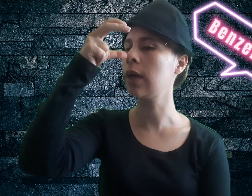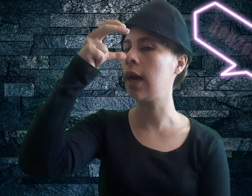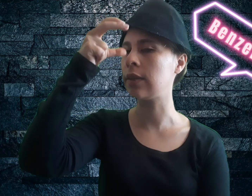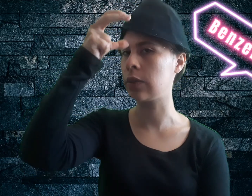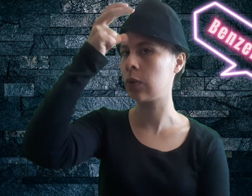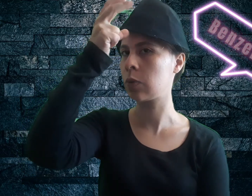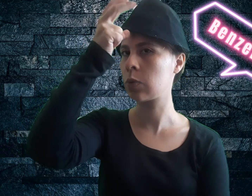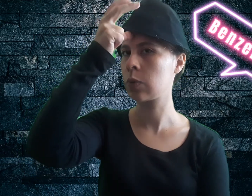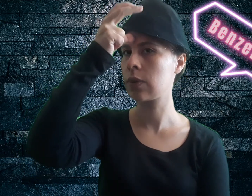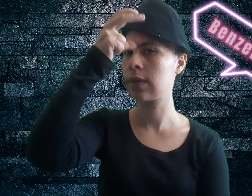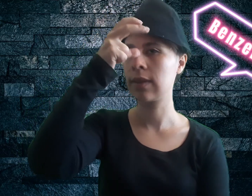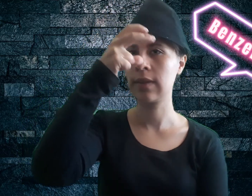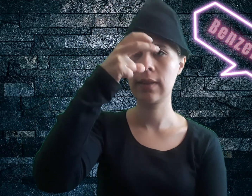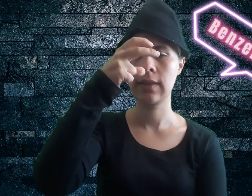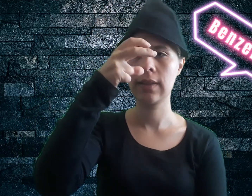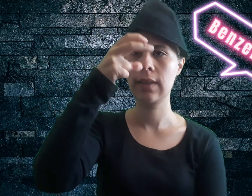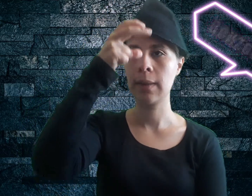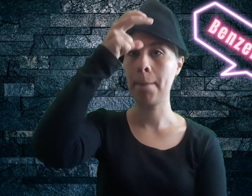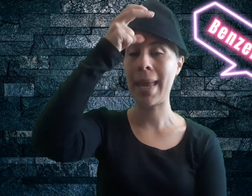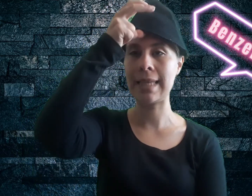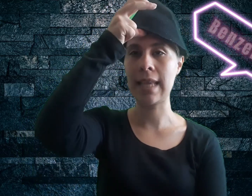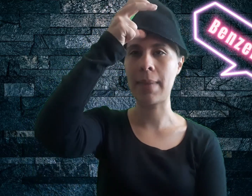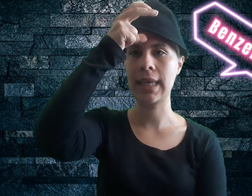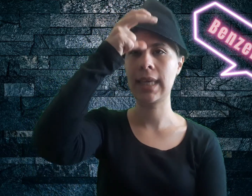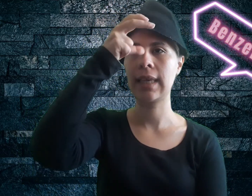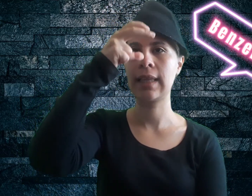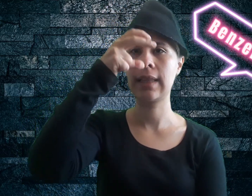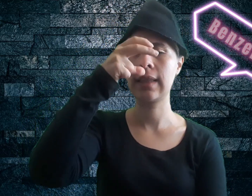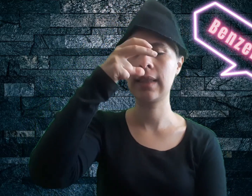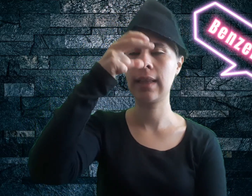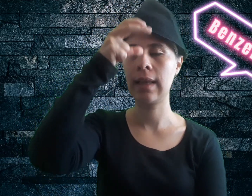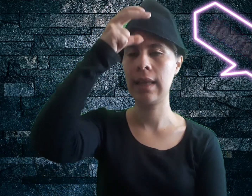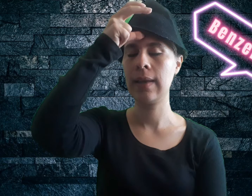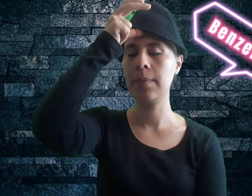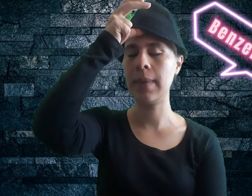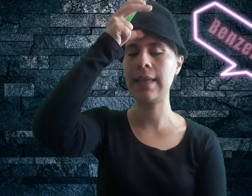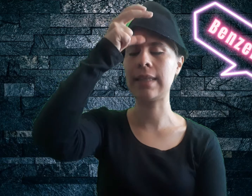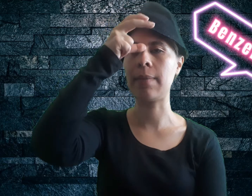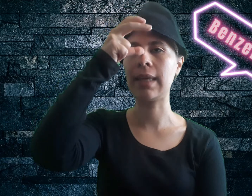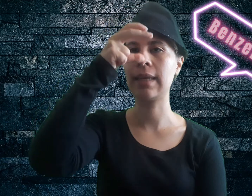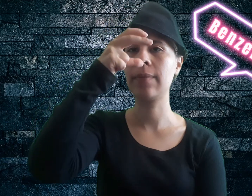kaydırıyoruz. Benzemek. Benzemek.